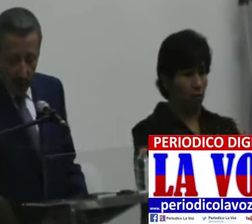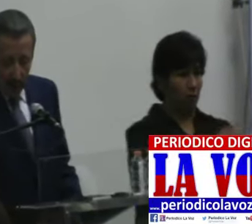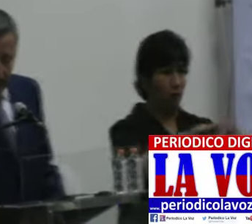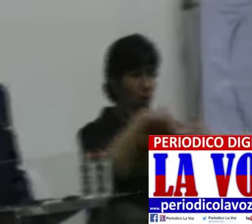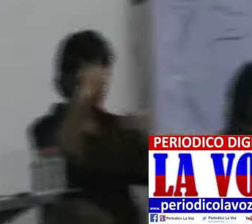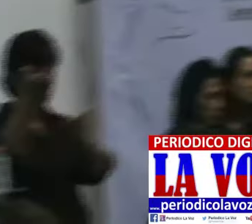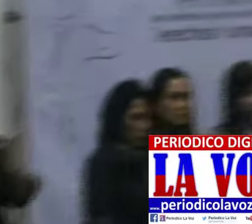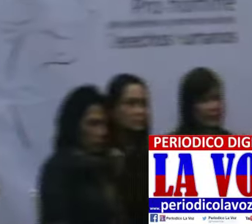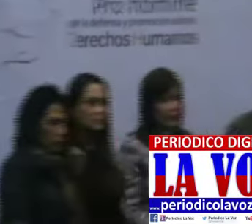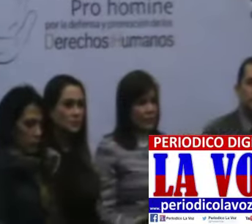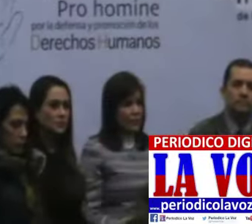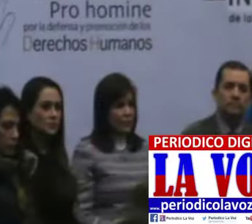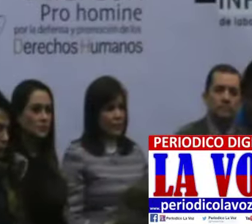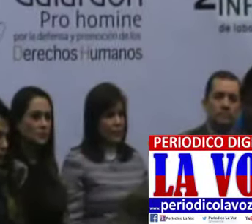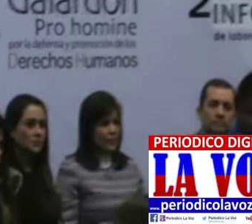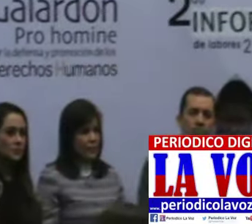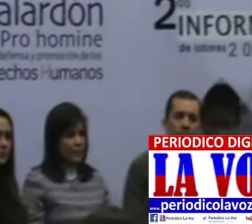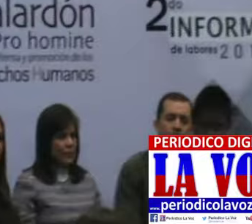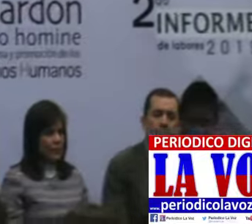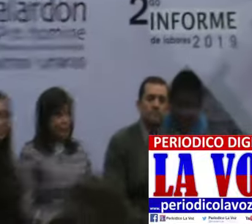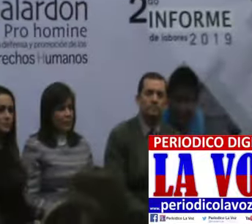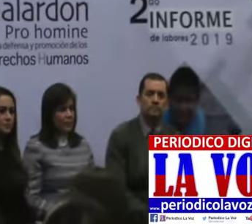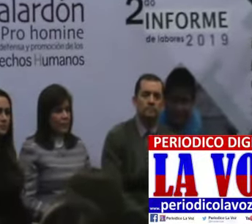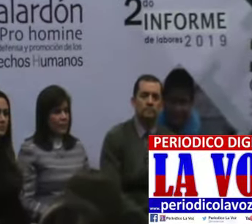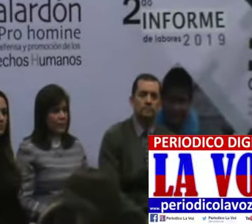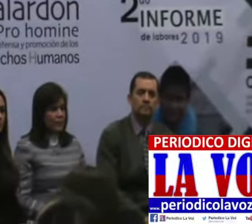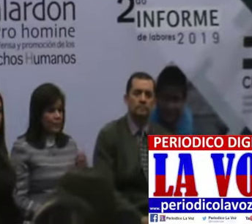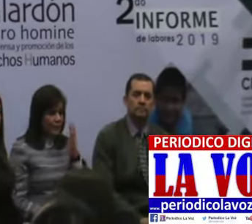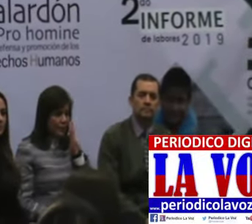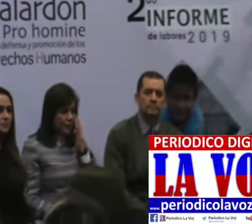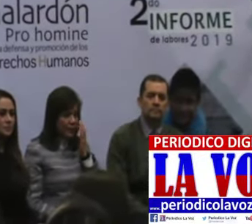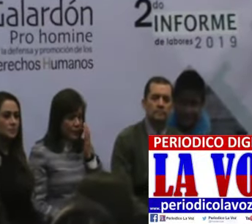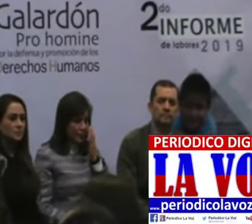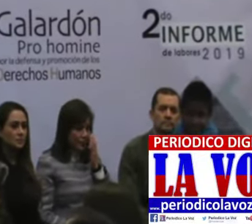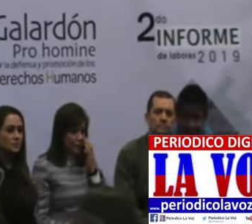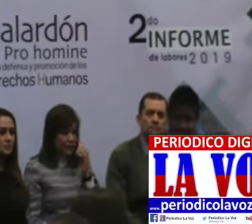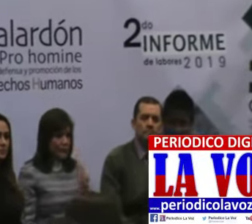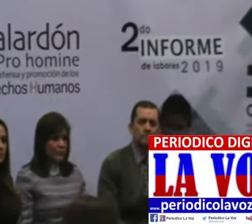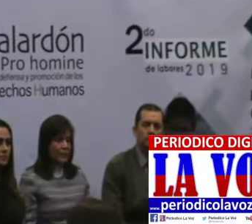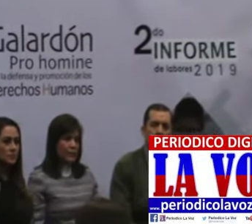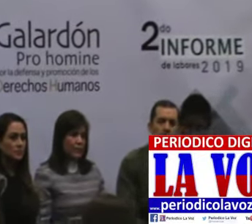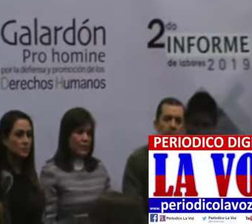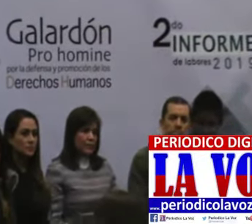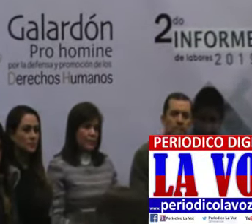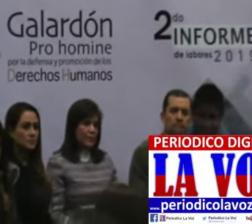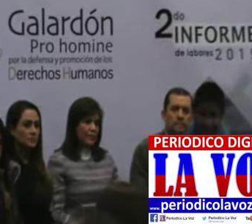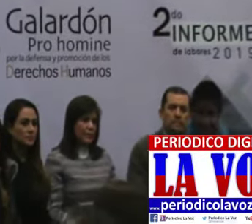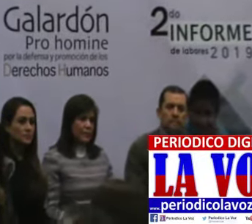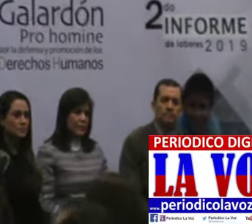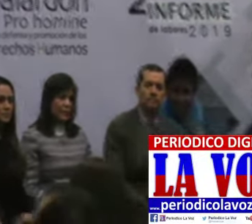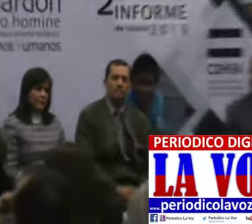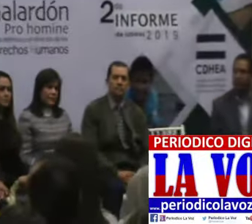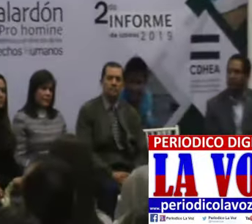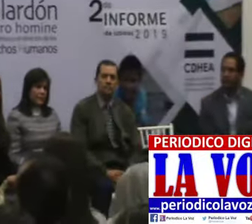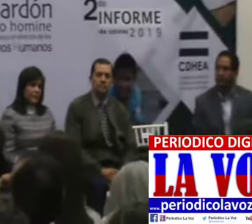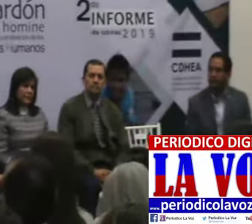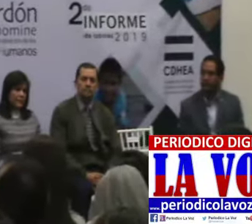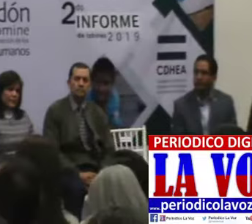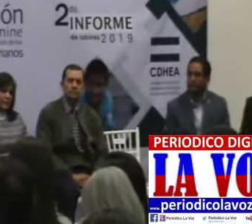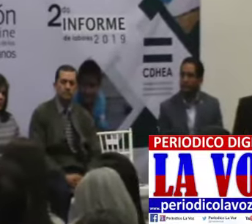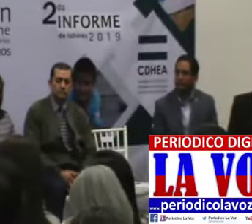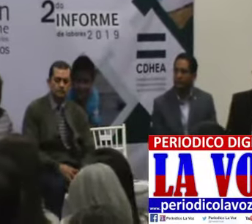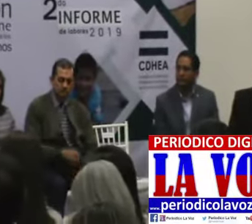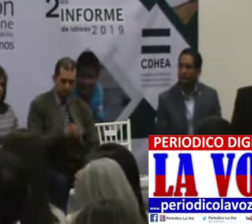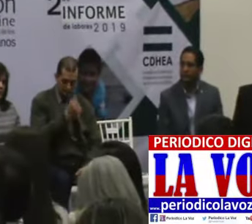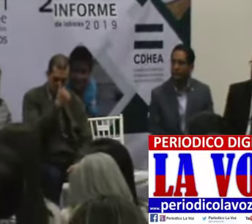exterior. Asimismo, se atendieron 159 llamadas de emergencia por medio de los teléfonos de auxilio de la